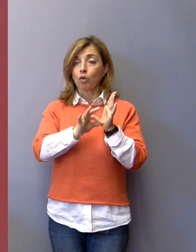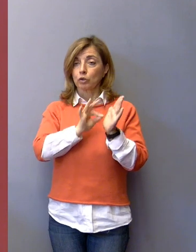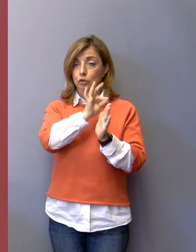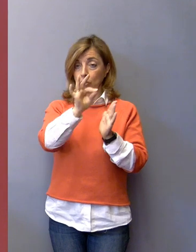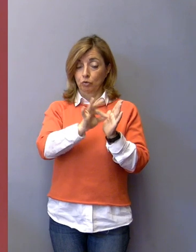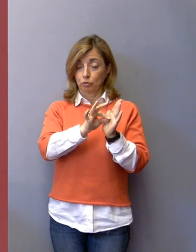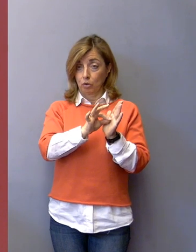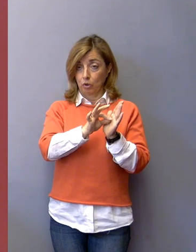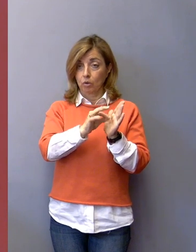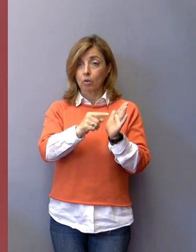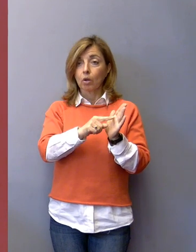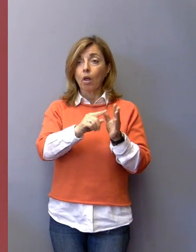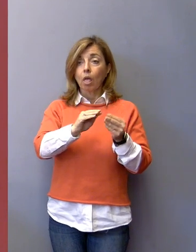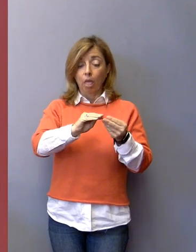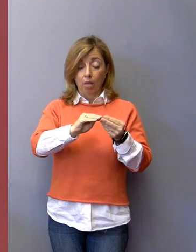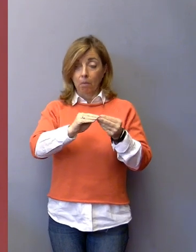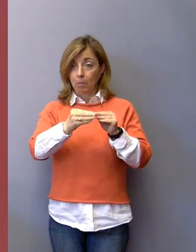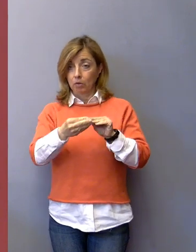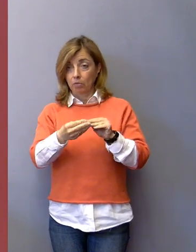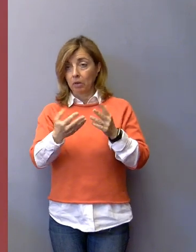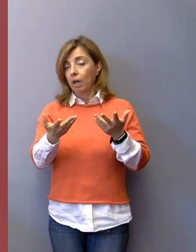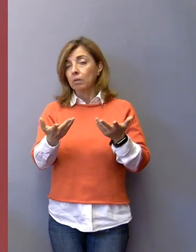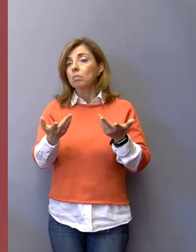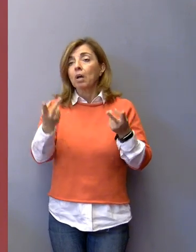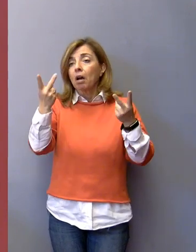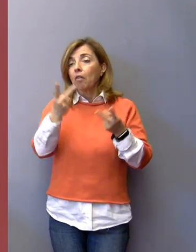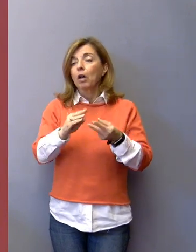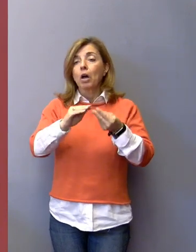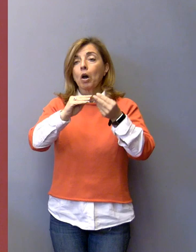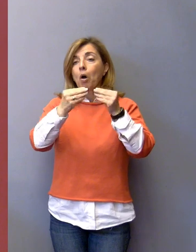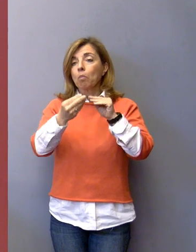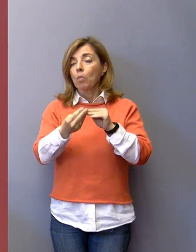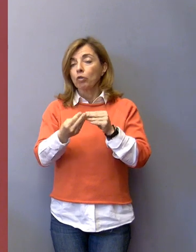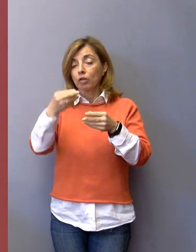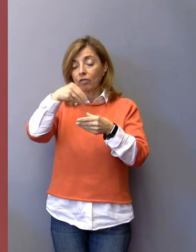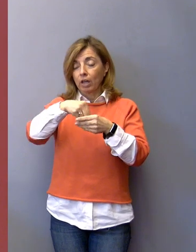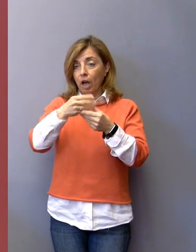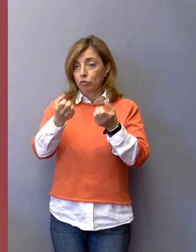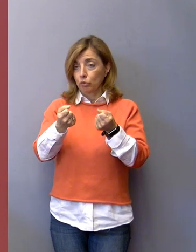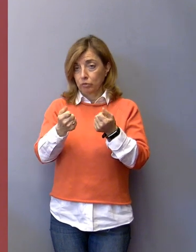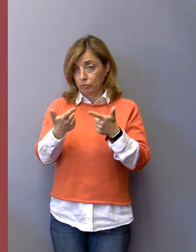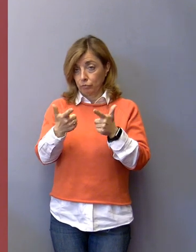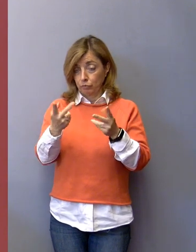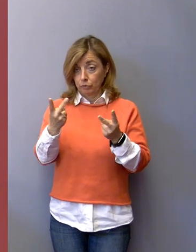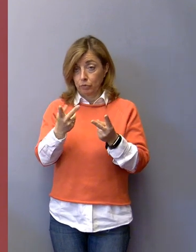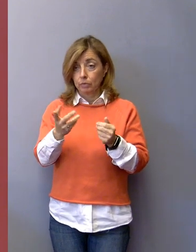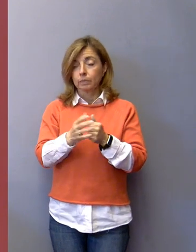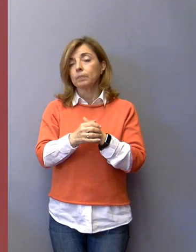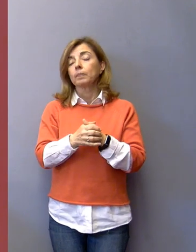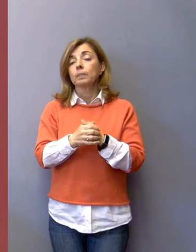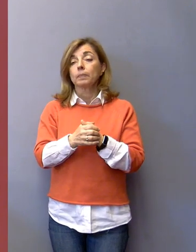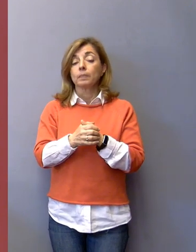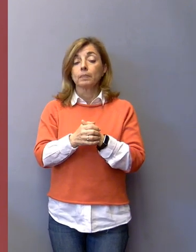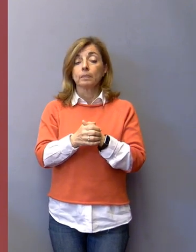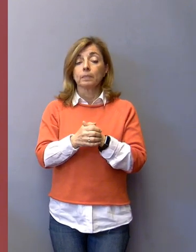non modifichino i temi sostanziali di questa delibera E peraltro Devo dire che